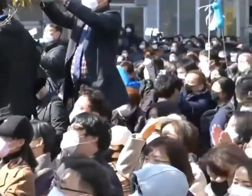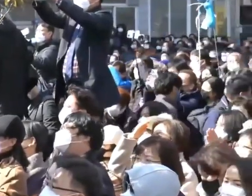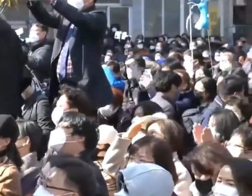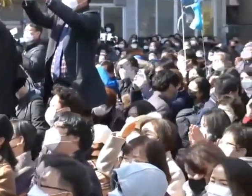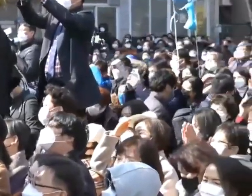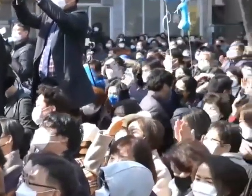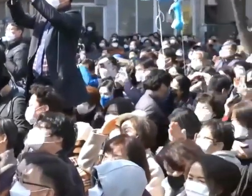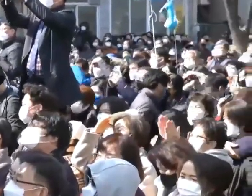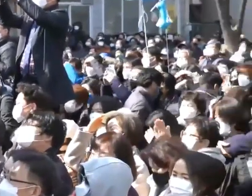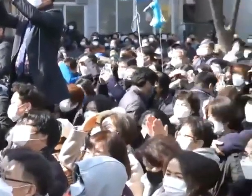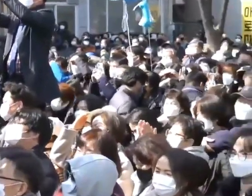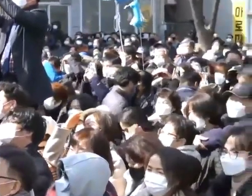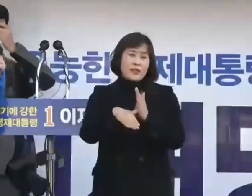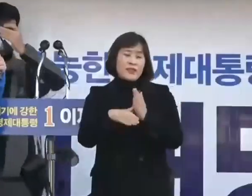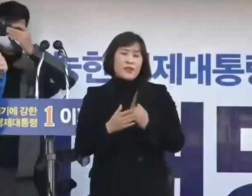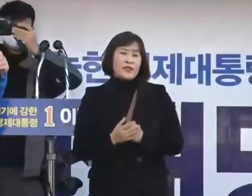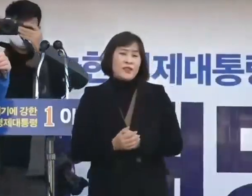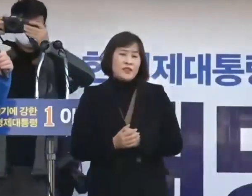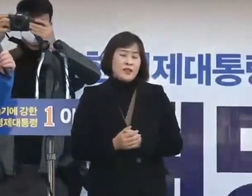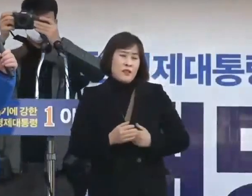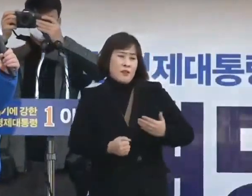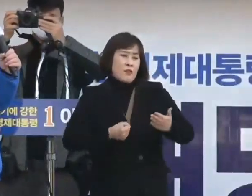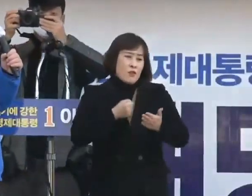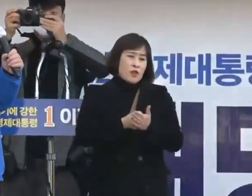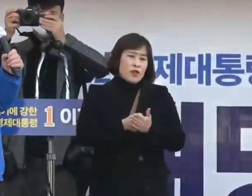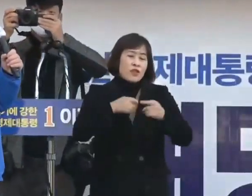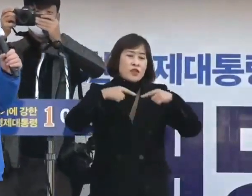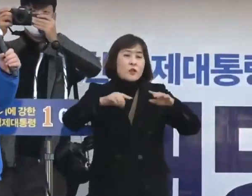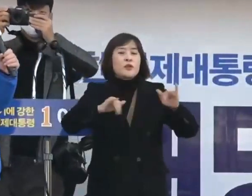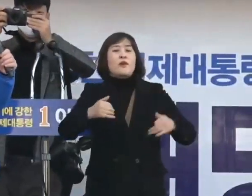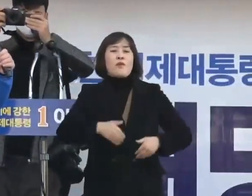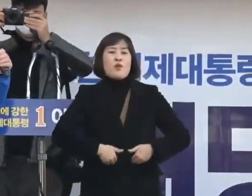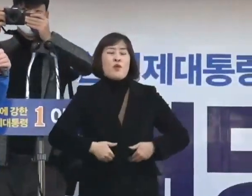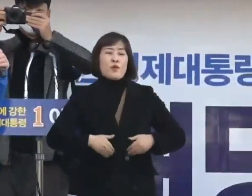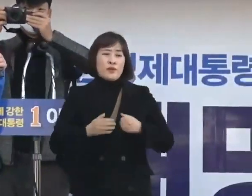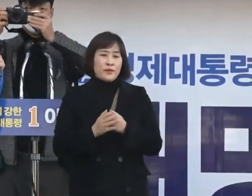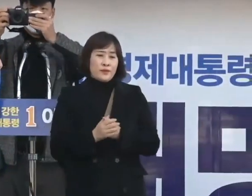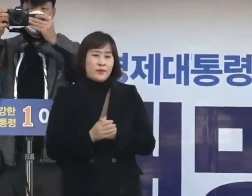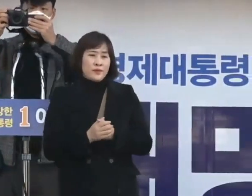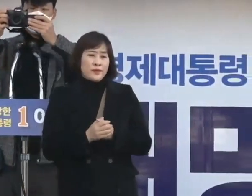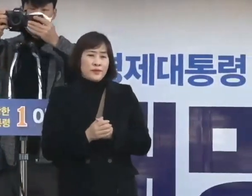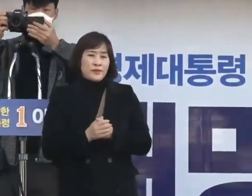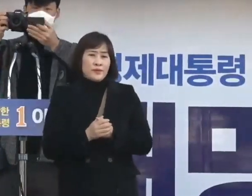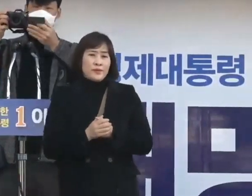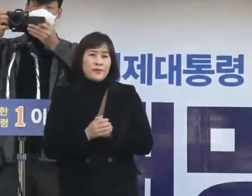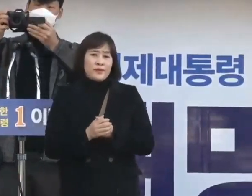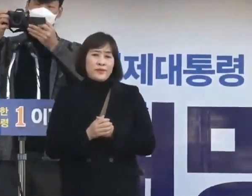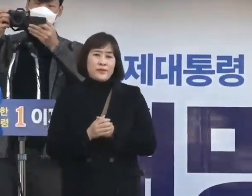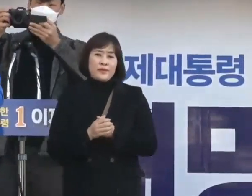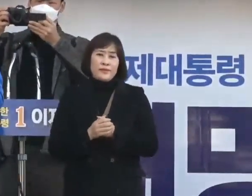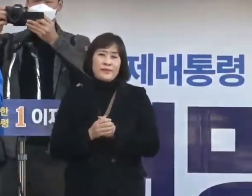위기의 시대에는 용기 있는 지도자가 필요합니다.